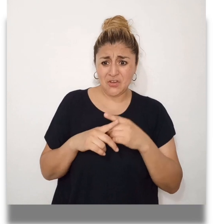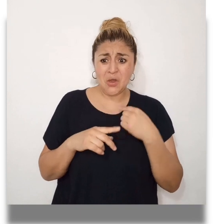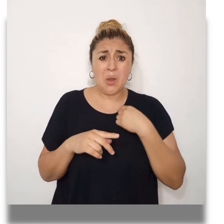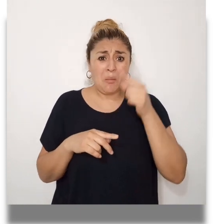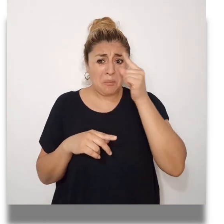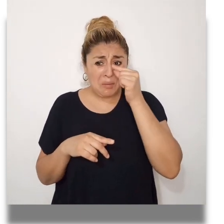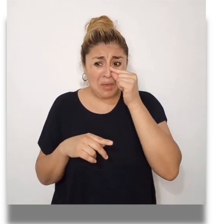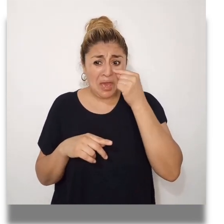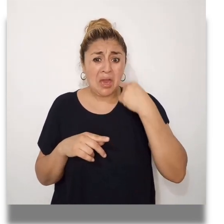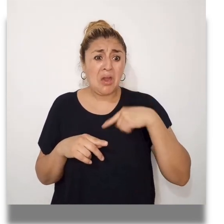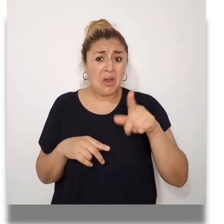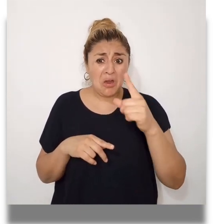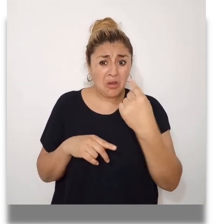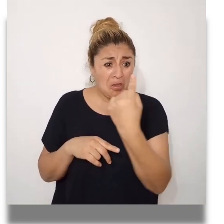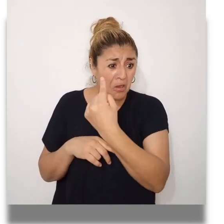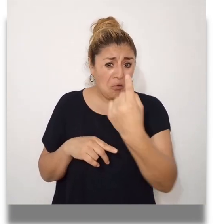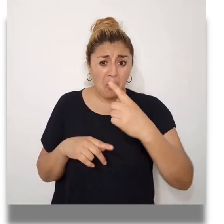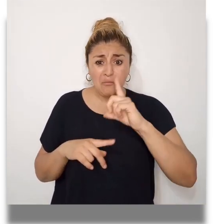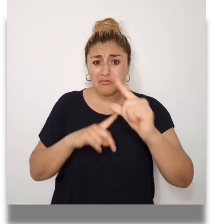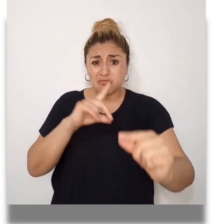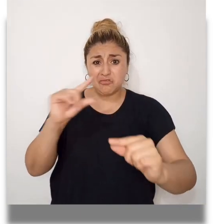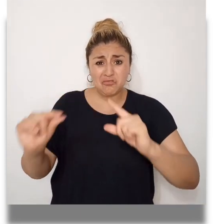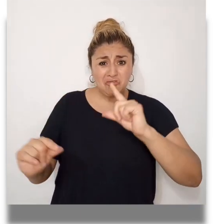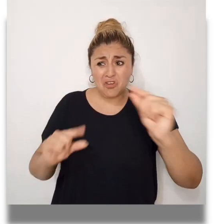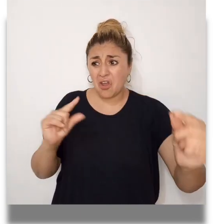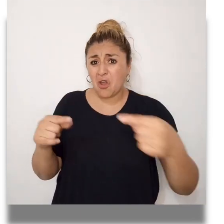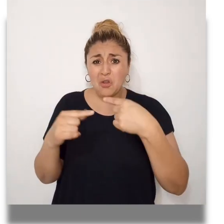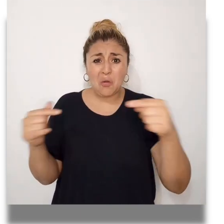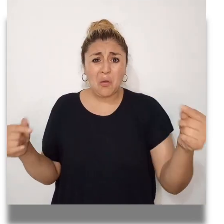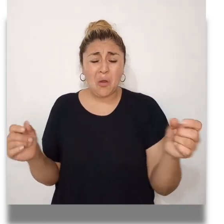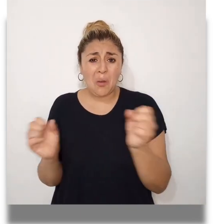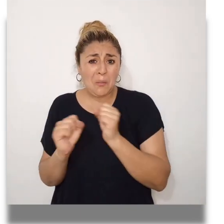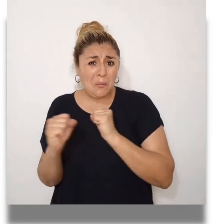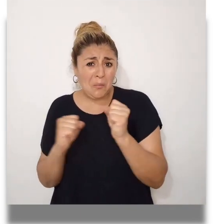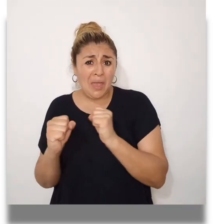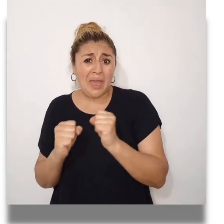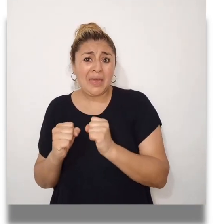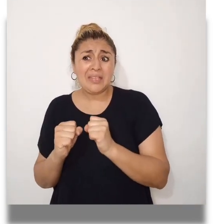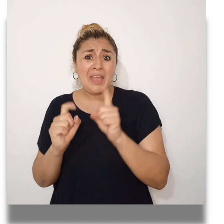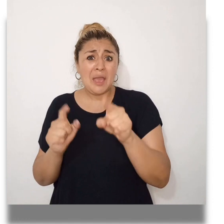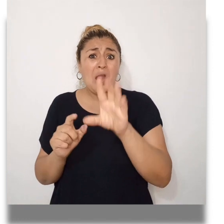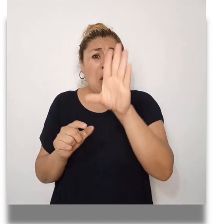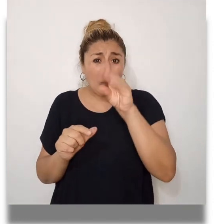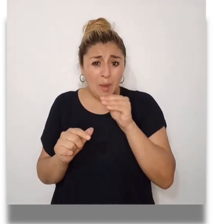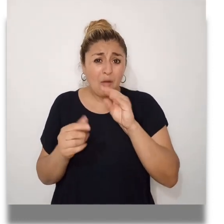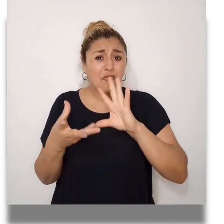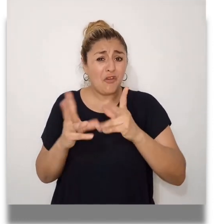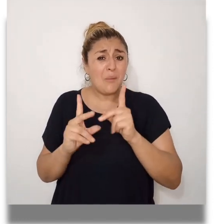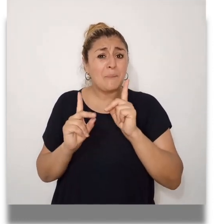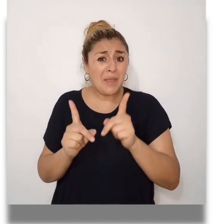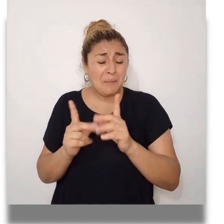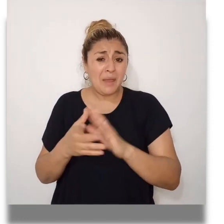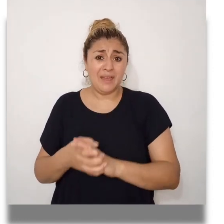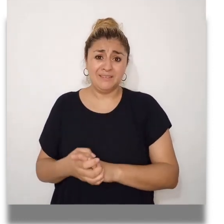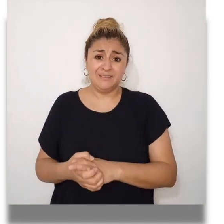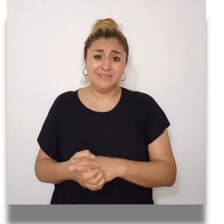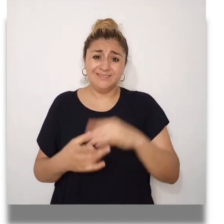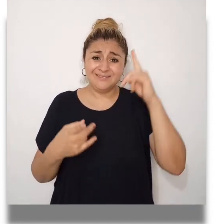vanos? Amén. Ils ont marché après la vanité.